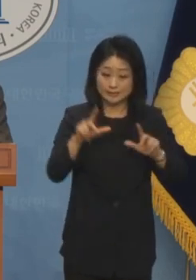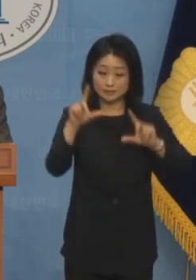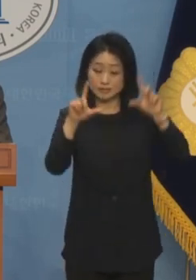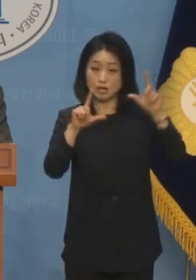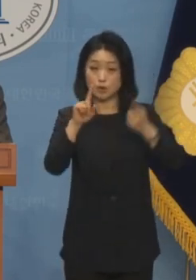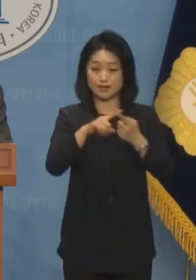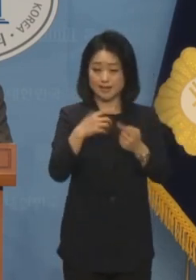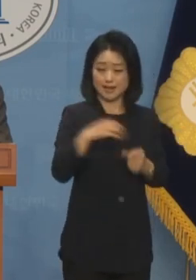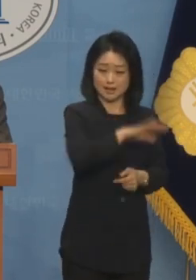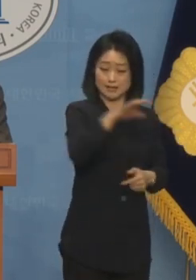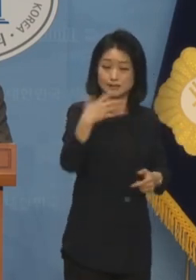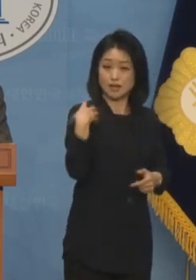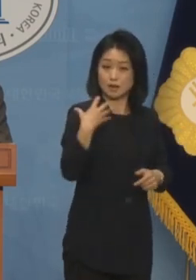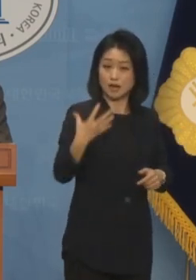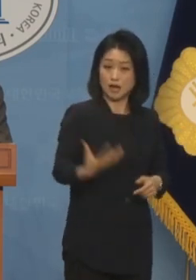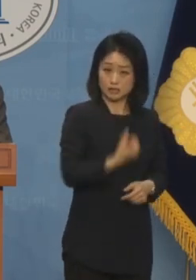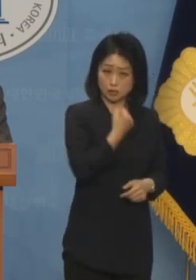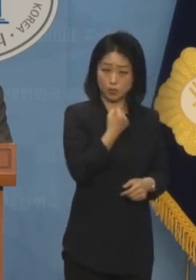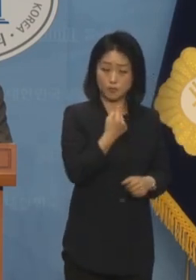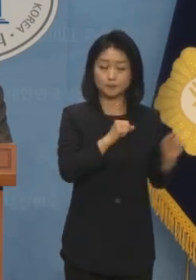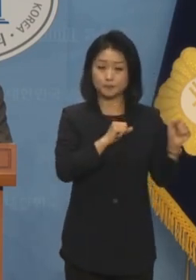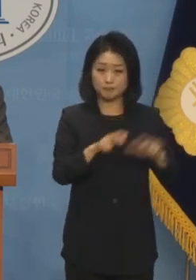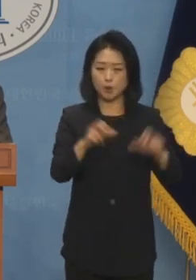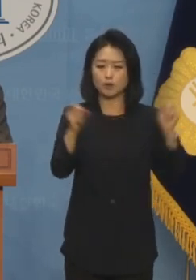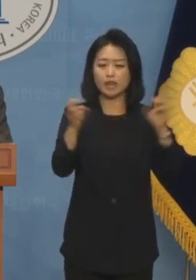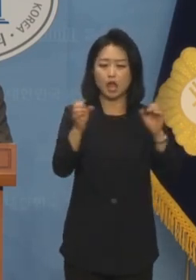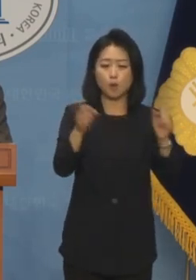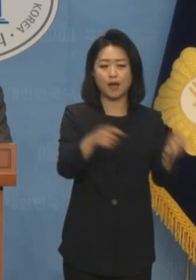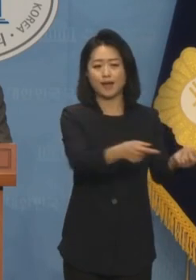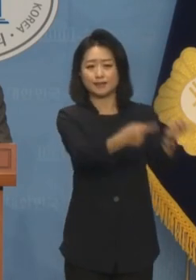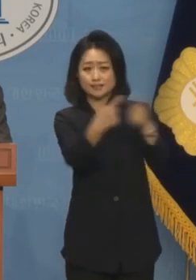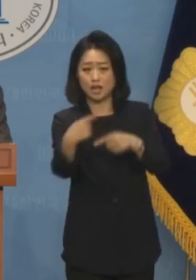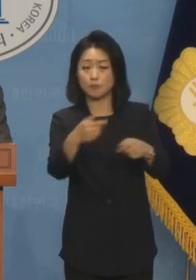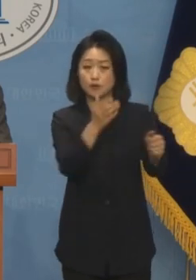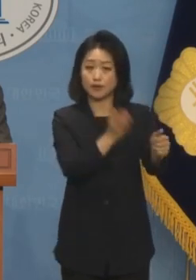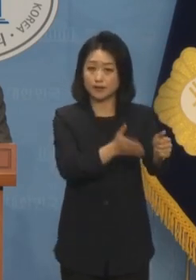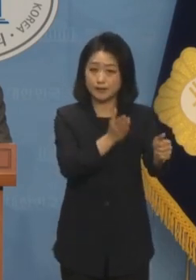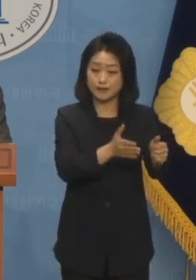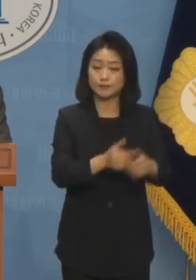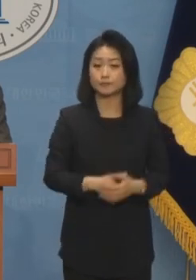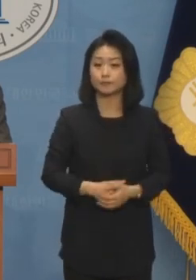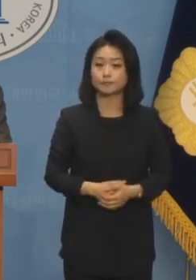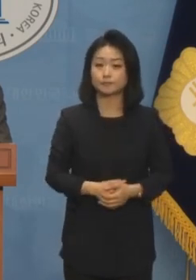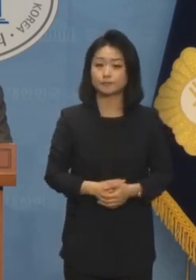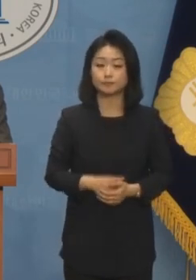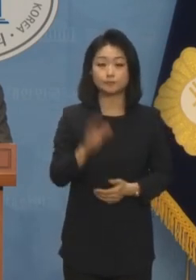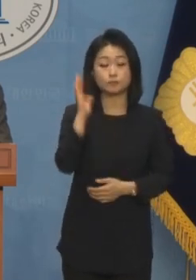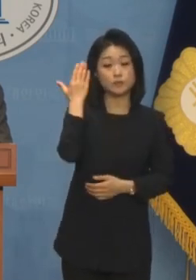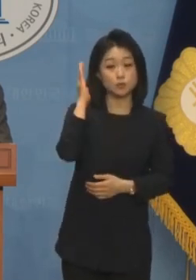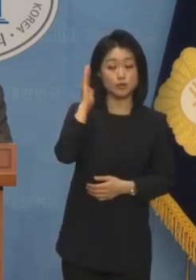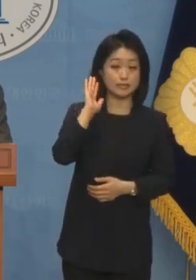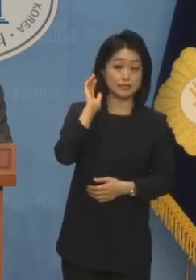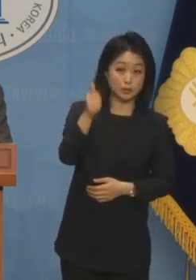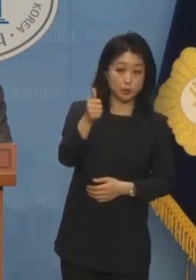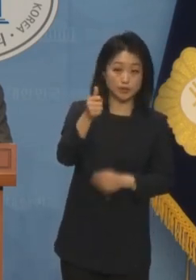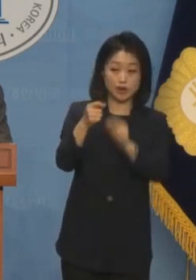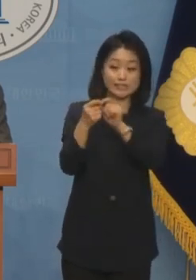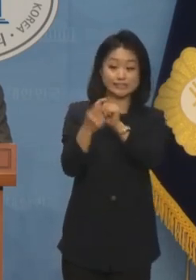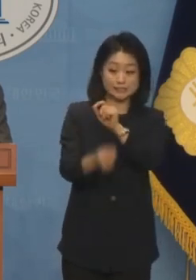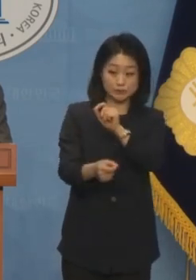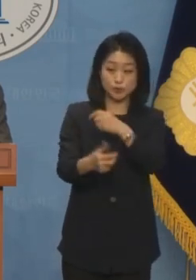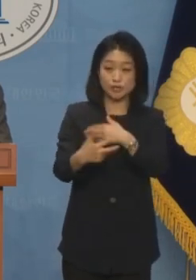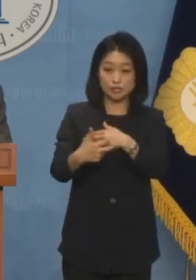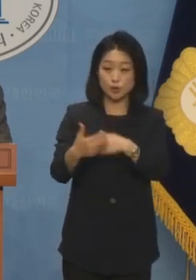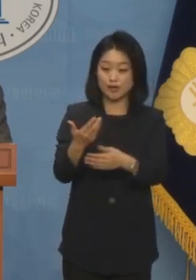대한 책임부터 통감하고 즉각 대화의 자리에 나옴이 마땅합니다. 최근 대통령 직속